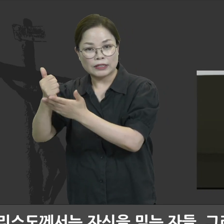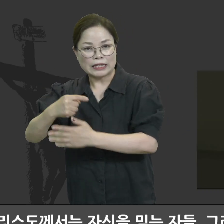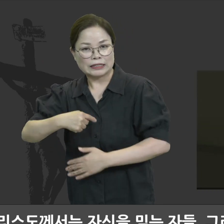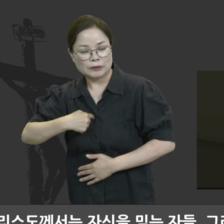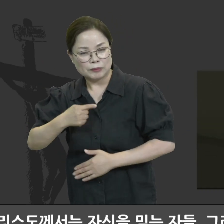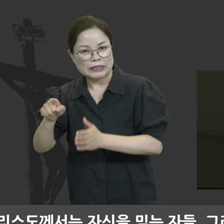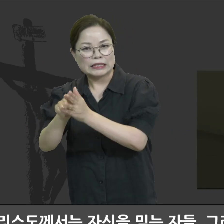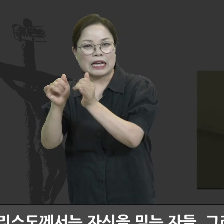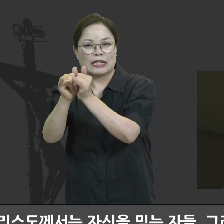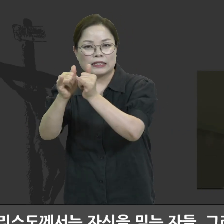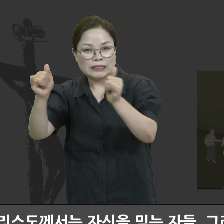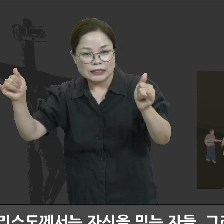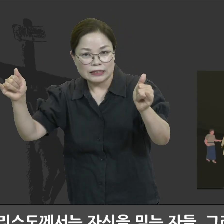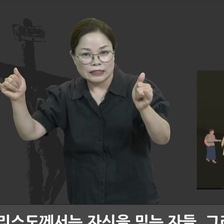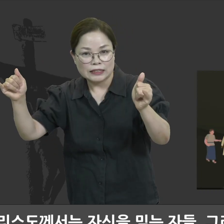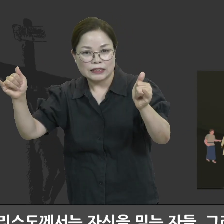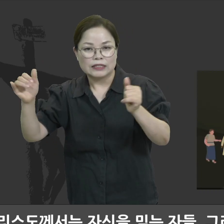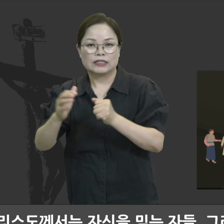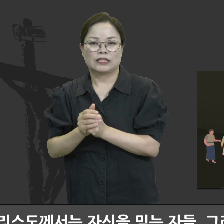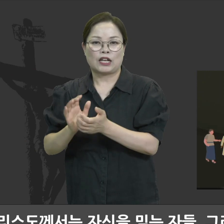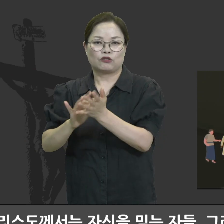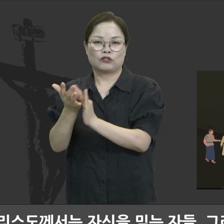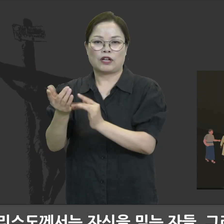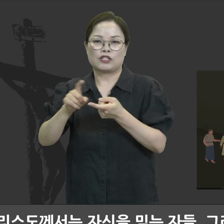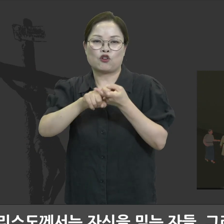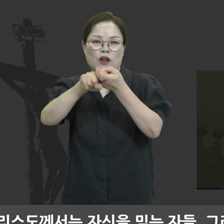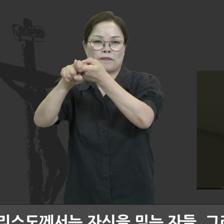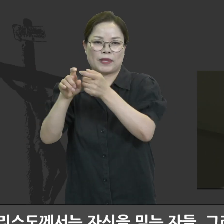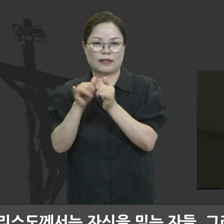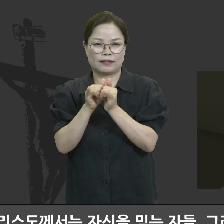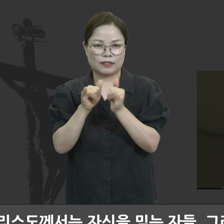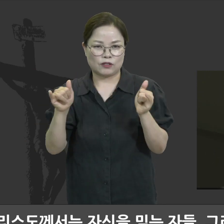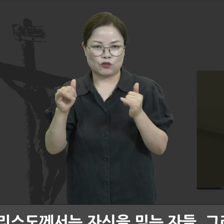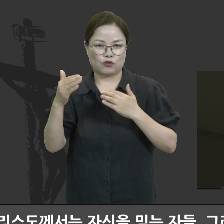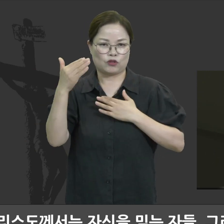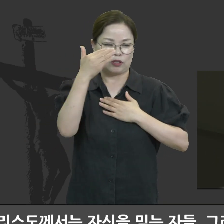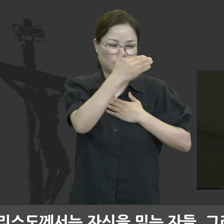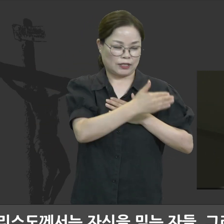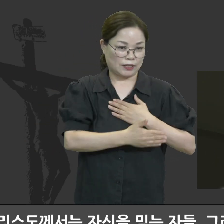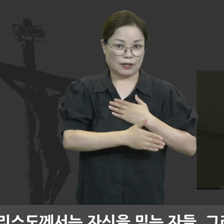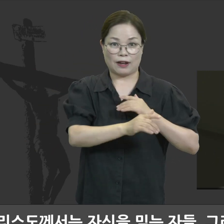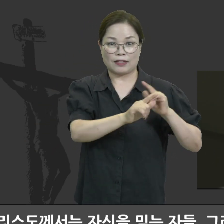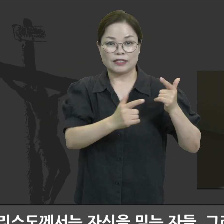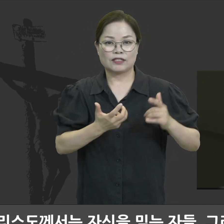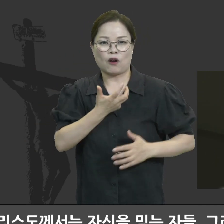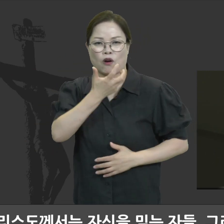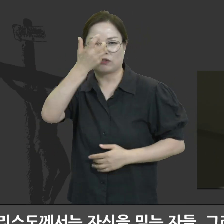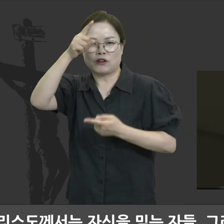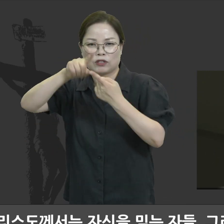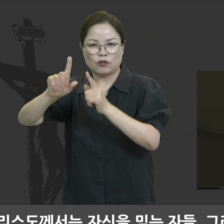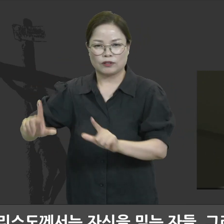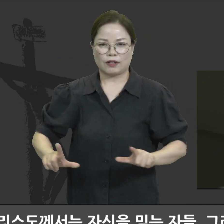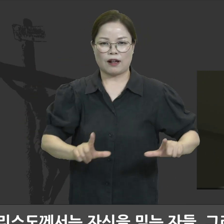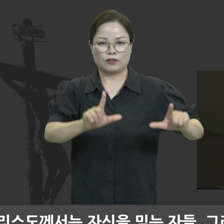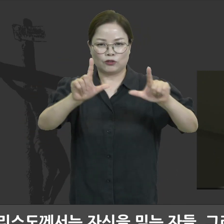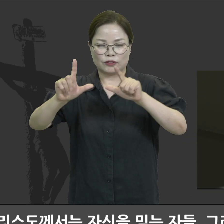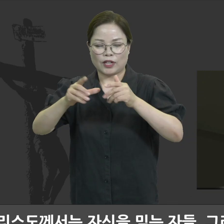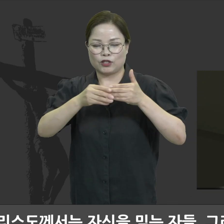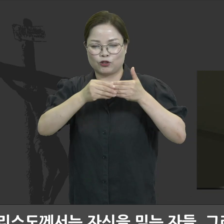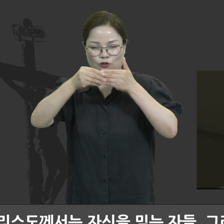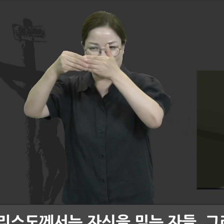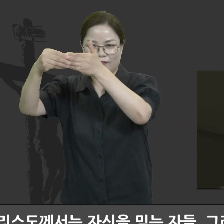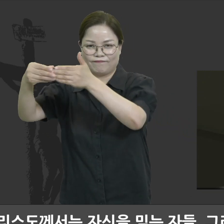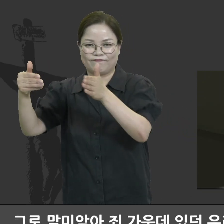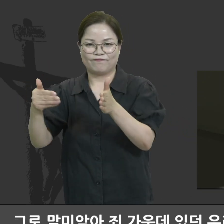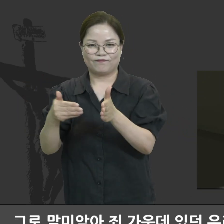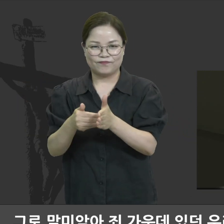그리스도께서는 자신을 믿는 자들 그리고 그분과 연합된 자들이 육체가 아닌 성령을 따라 살 수 있도록